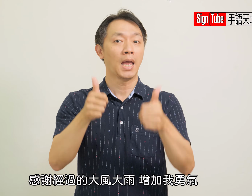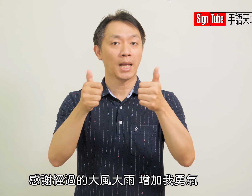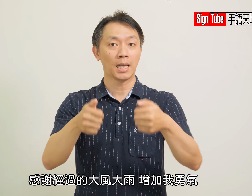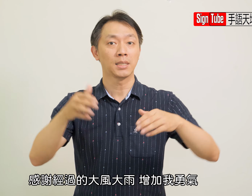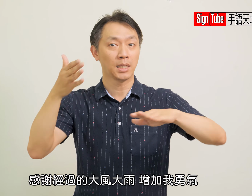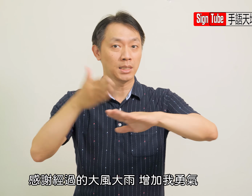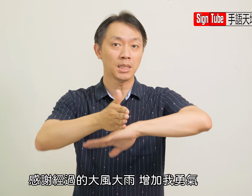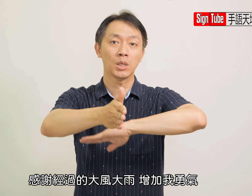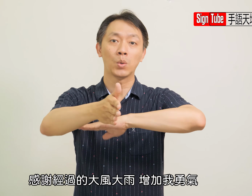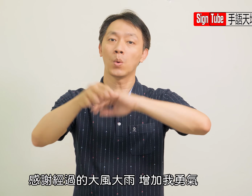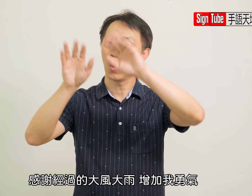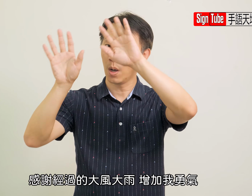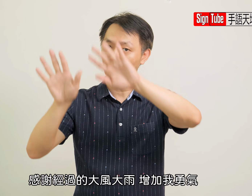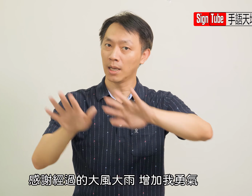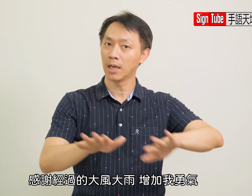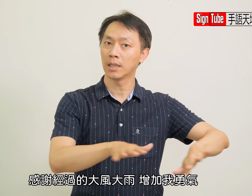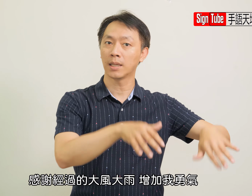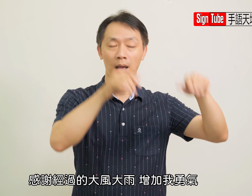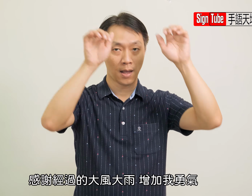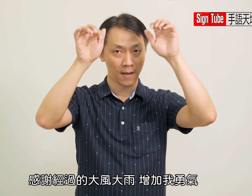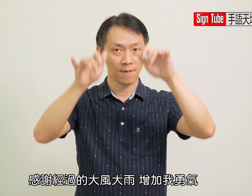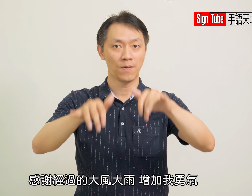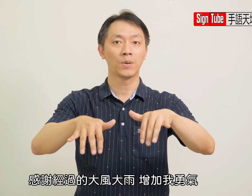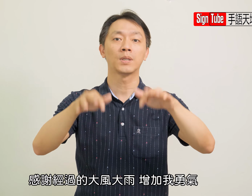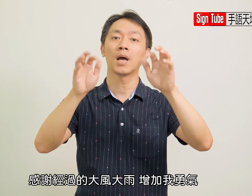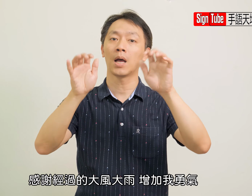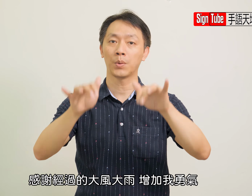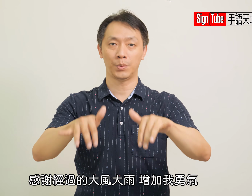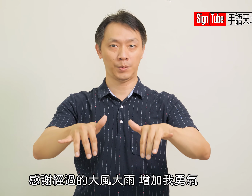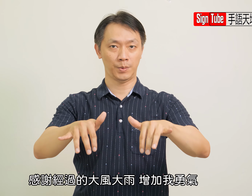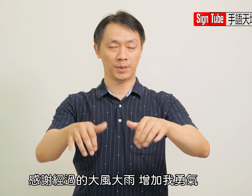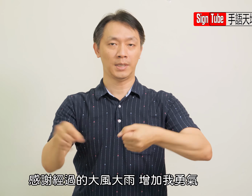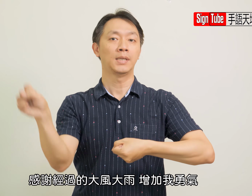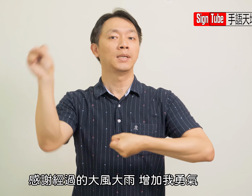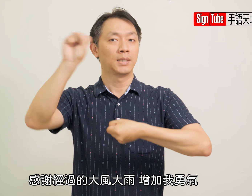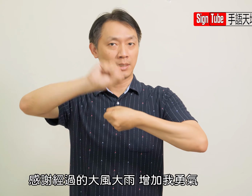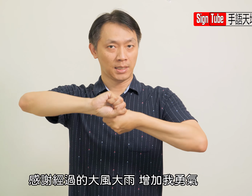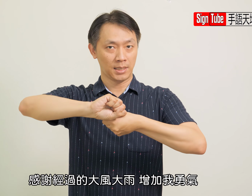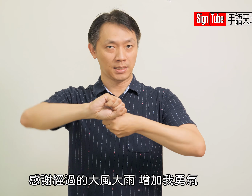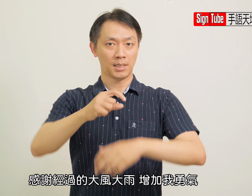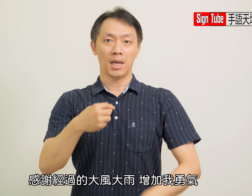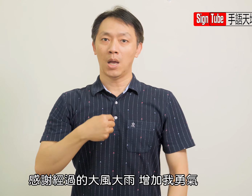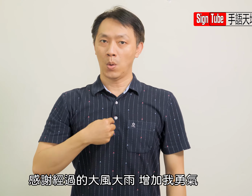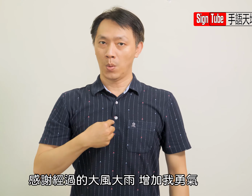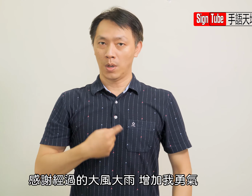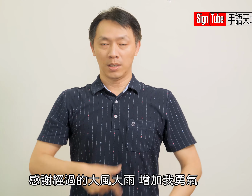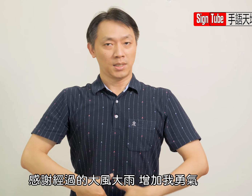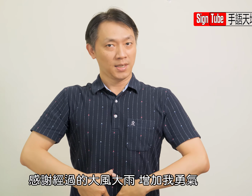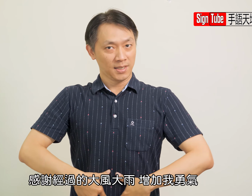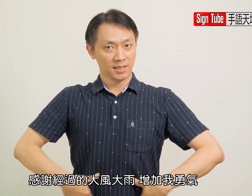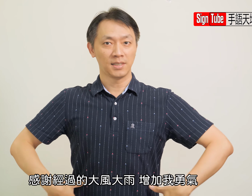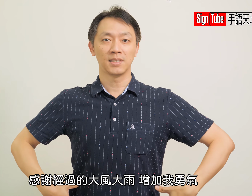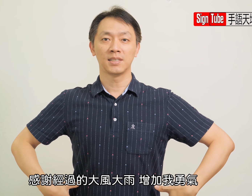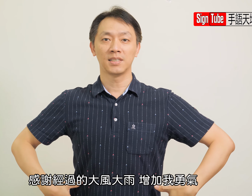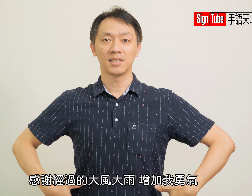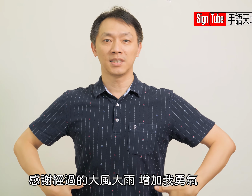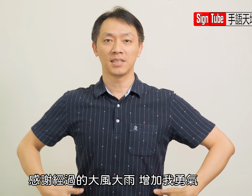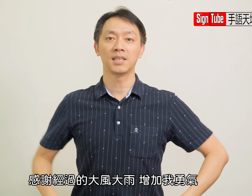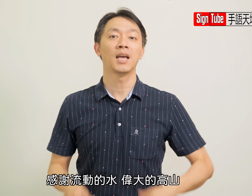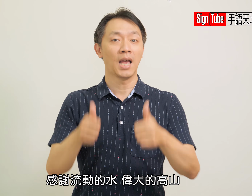感谢经过的大风大雨，增加我勇气。